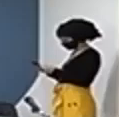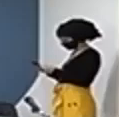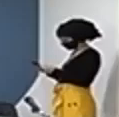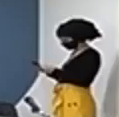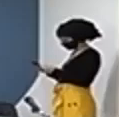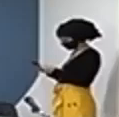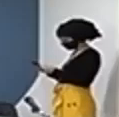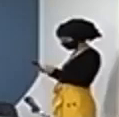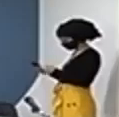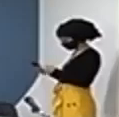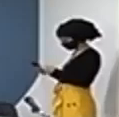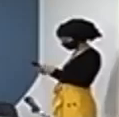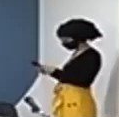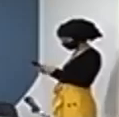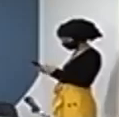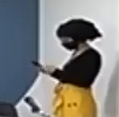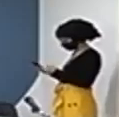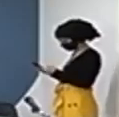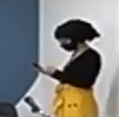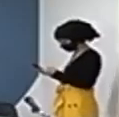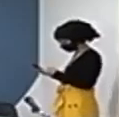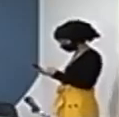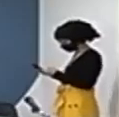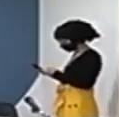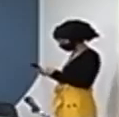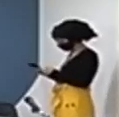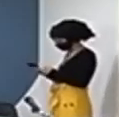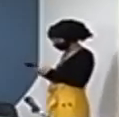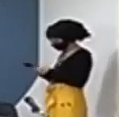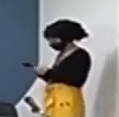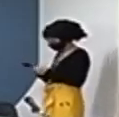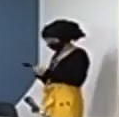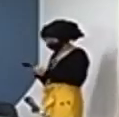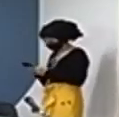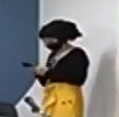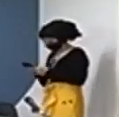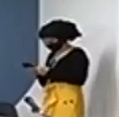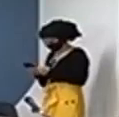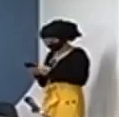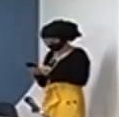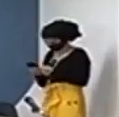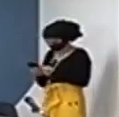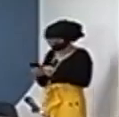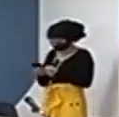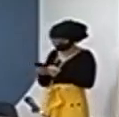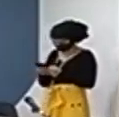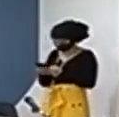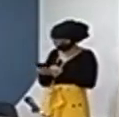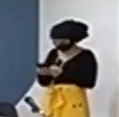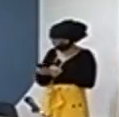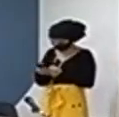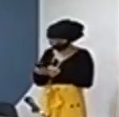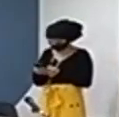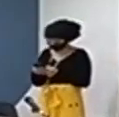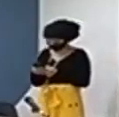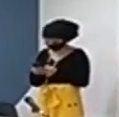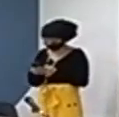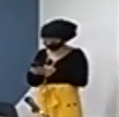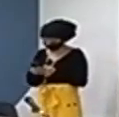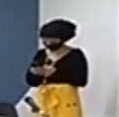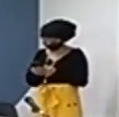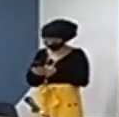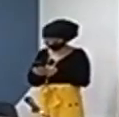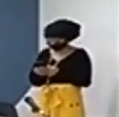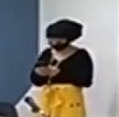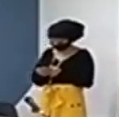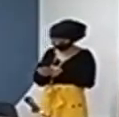e com a presença do deputado Duarte bechir a presença do Deputado Ulysses Gomes e do deputado João